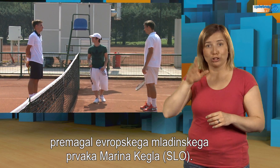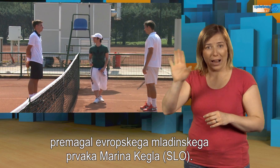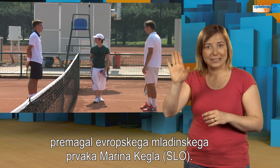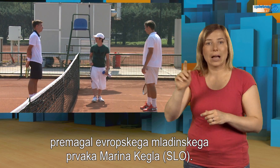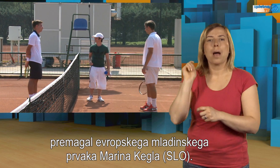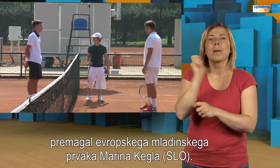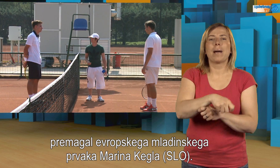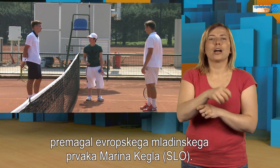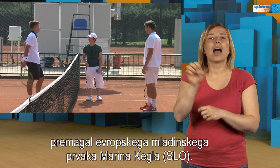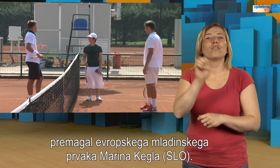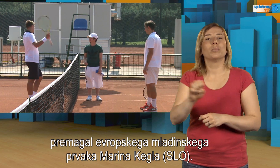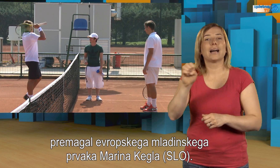Marina Kegla iz Slovenije.